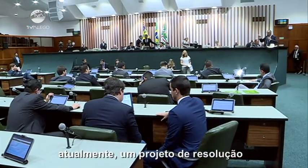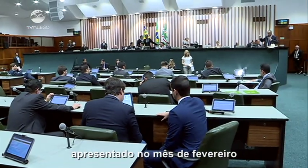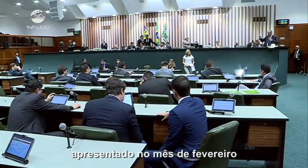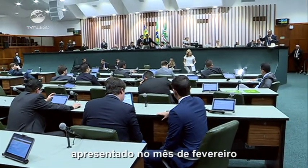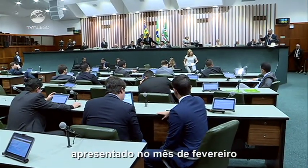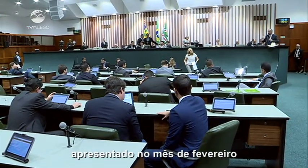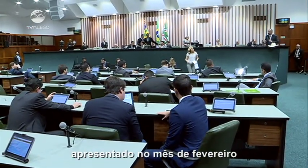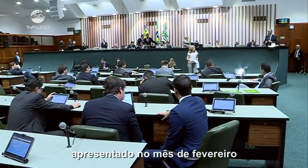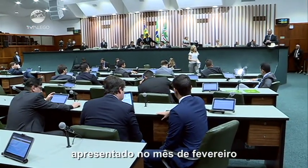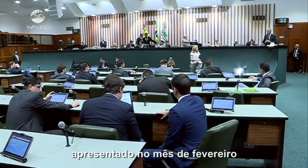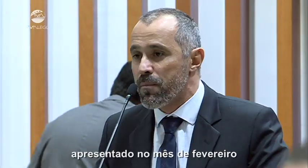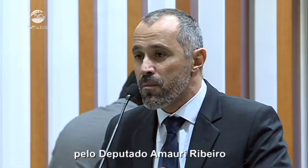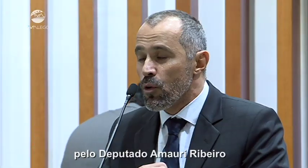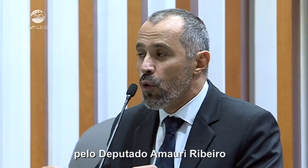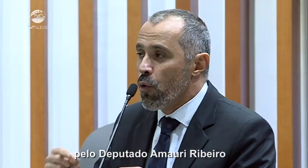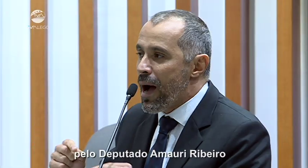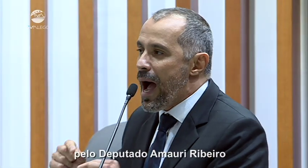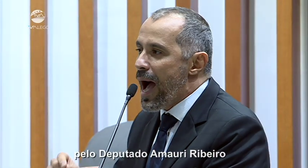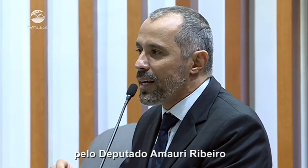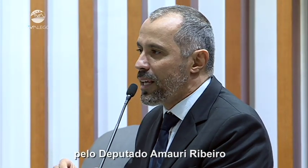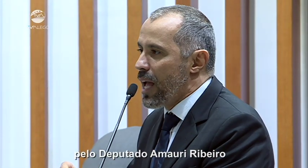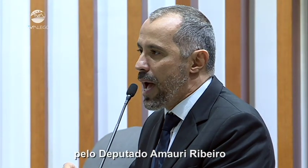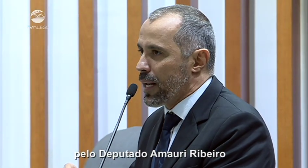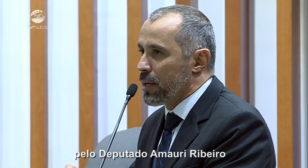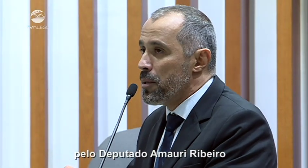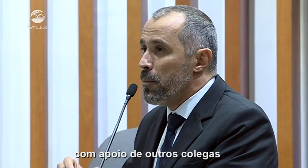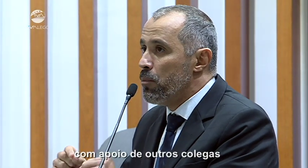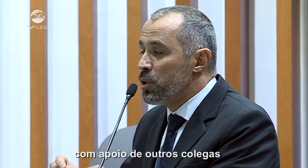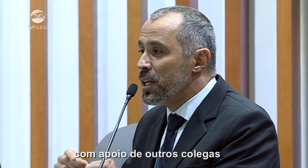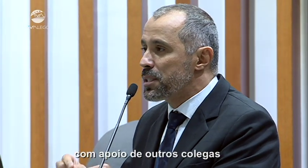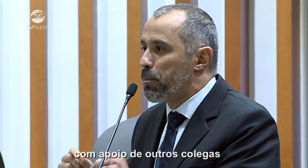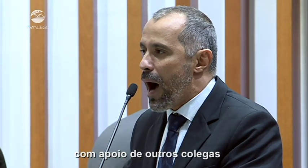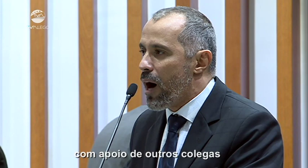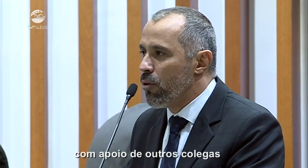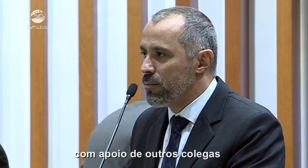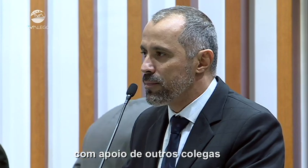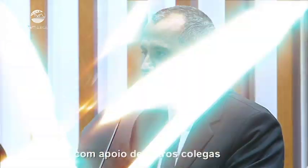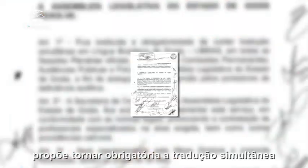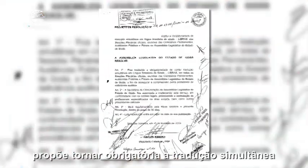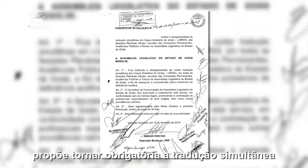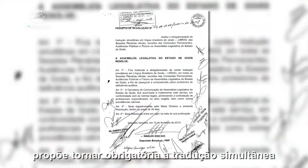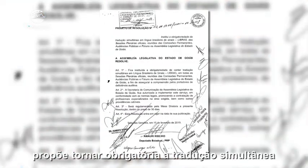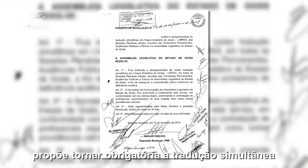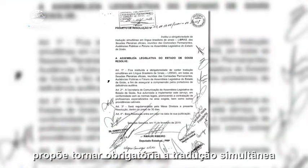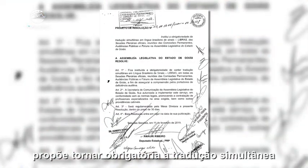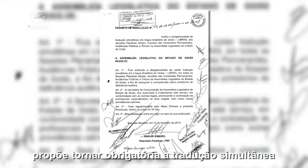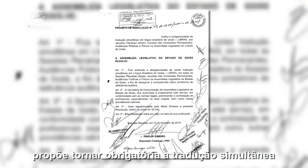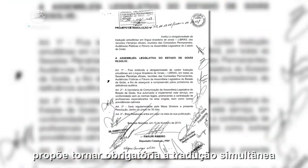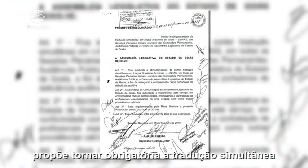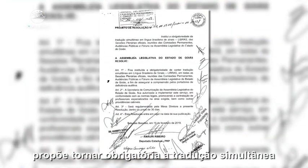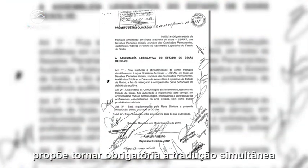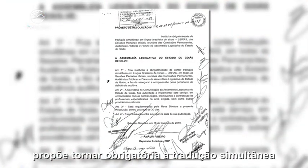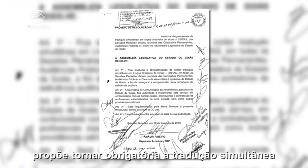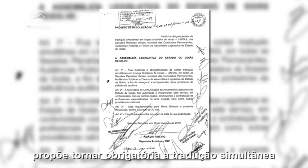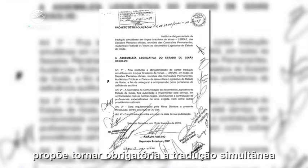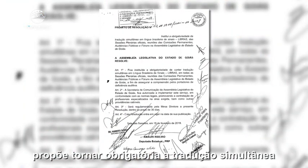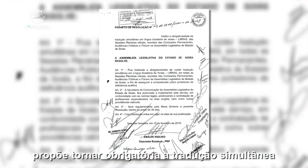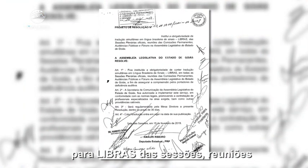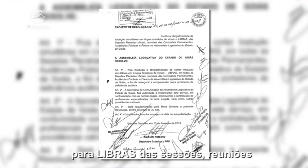de fevereiro pelo deputado Amaury Ribeiro, com o apoio de outros colegas, propõe tornar obrigatória a tradução simultânea para